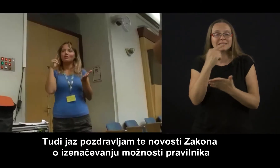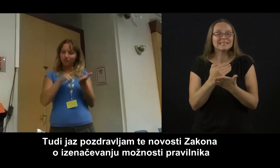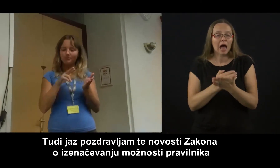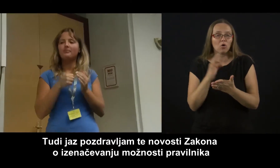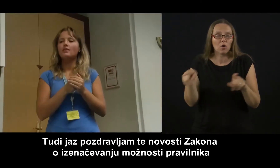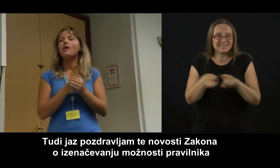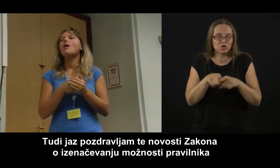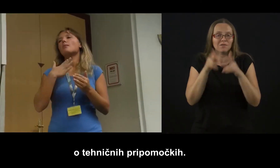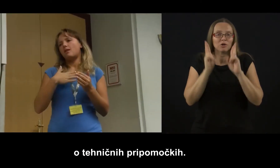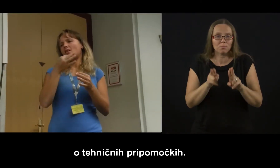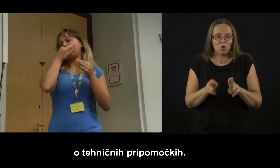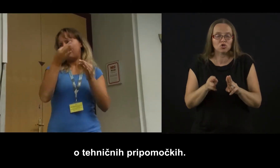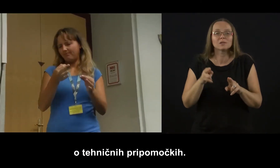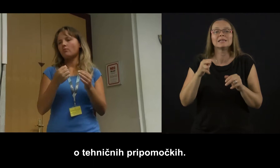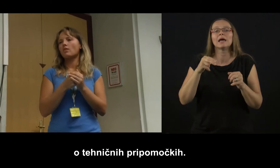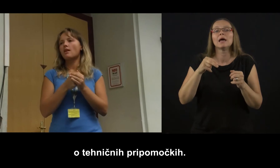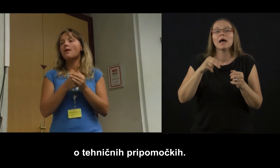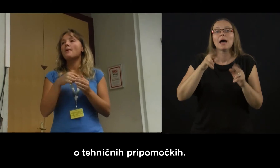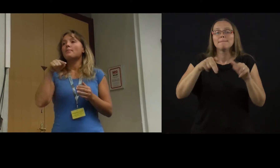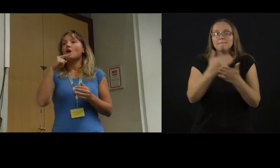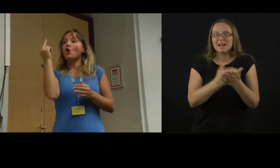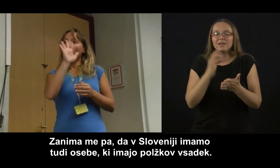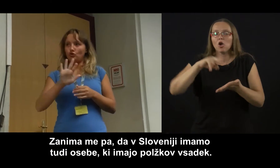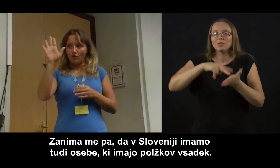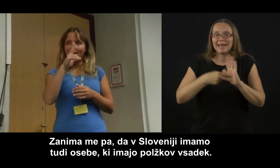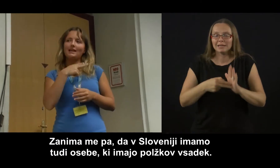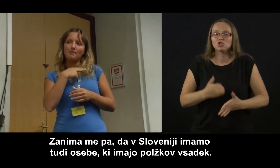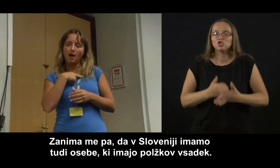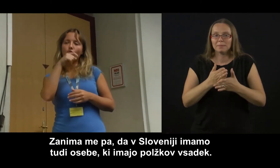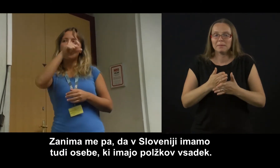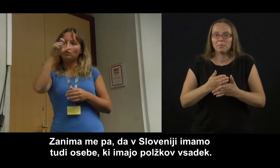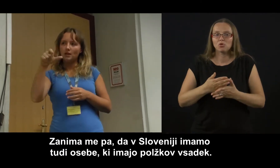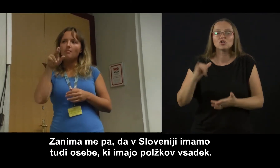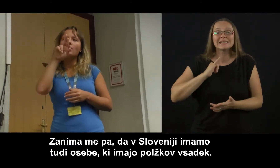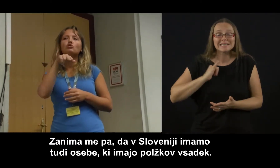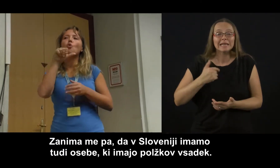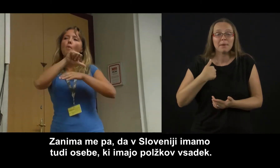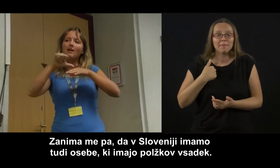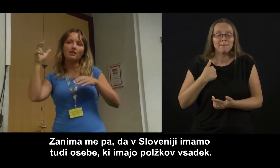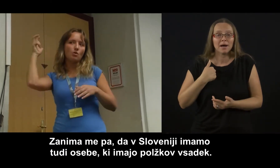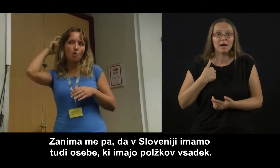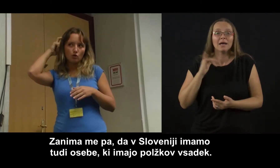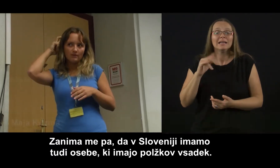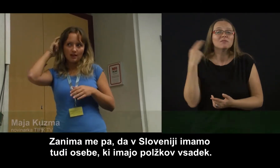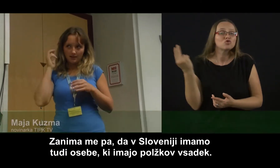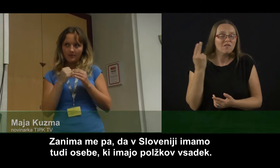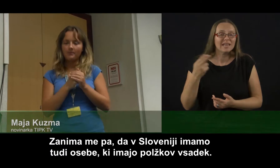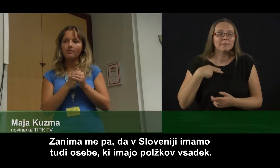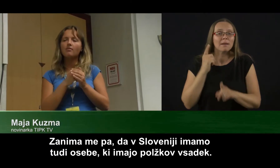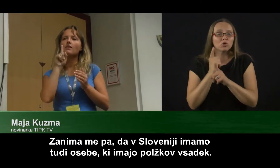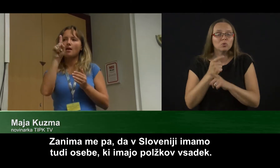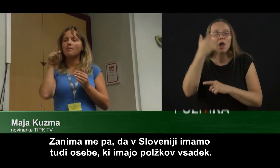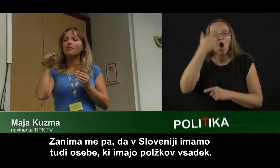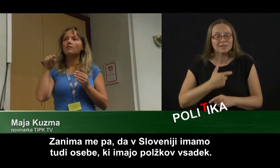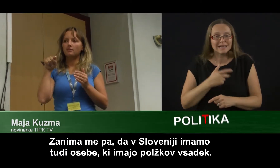zakona o izenačevanju možnosti pravilnik o tehničnih pripomočkih. Zanima me pa, da v Sloveniji imamo